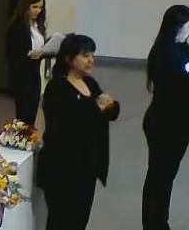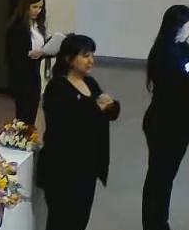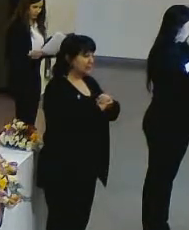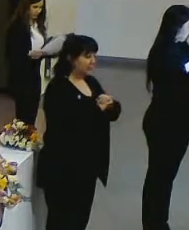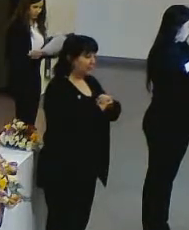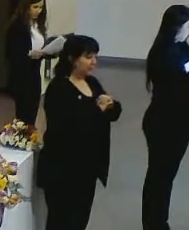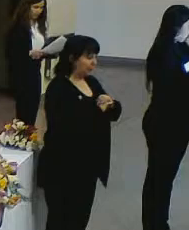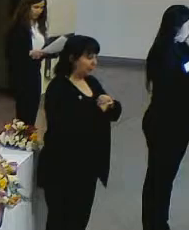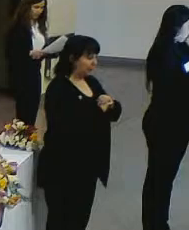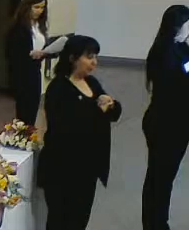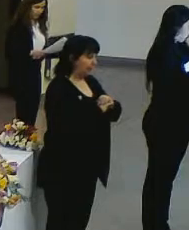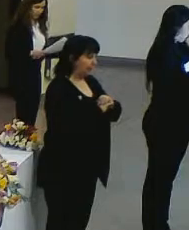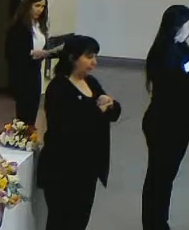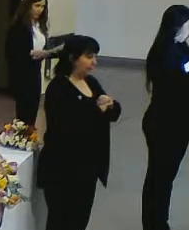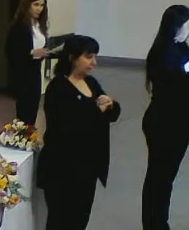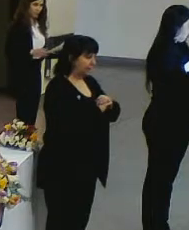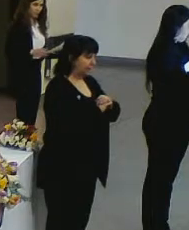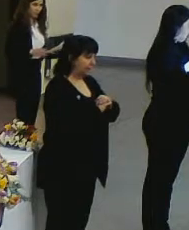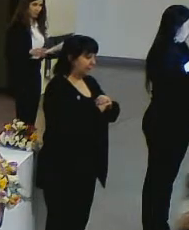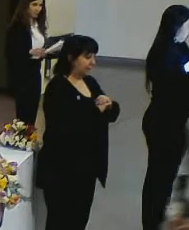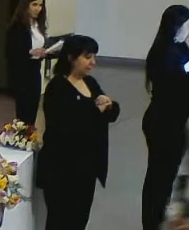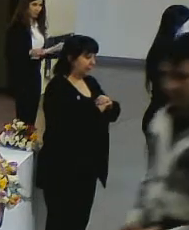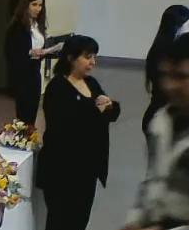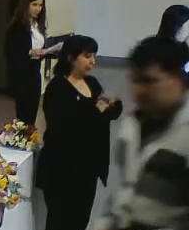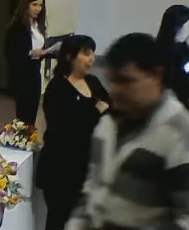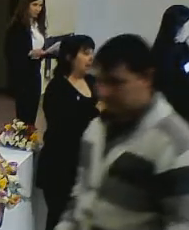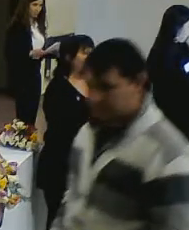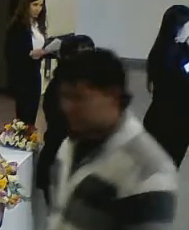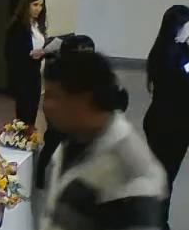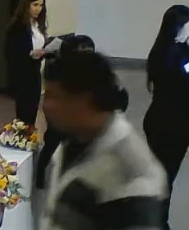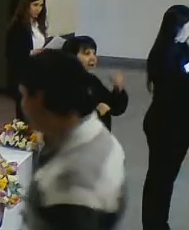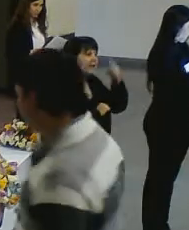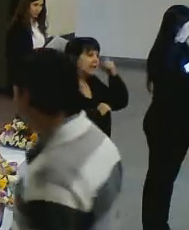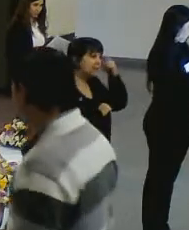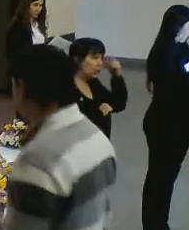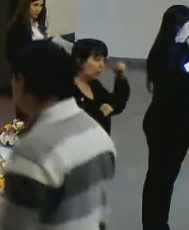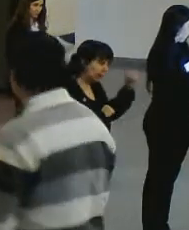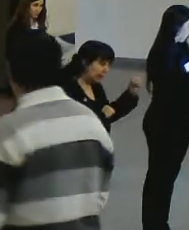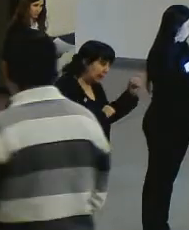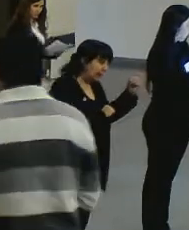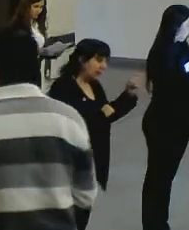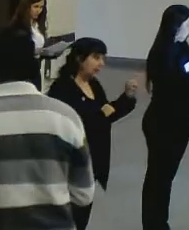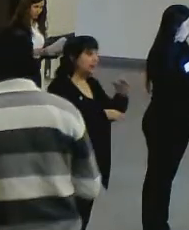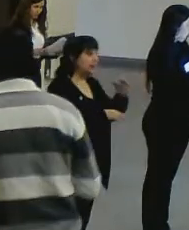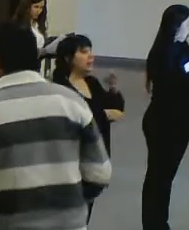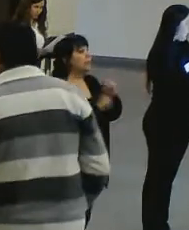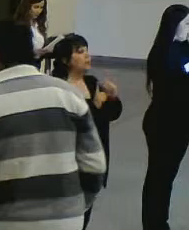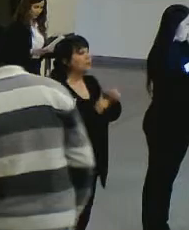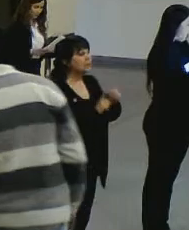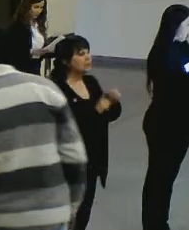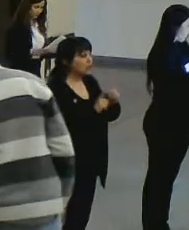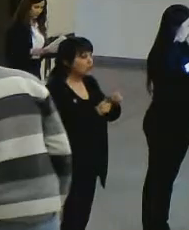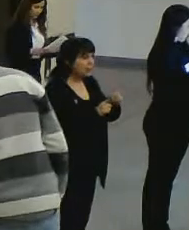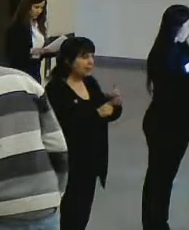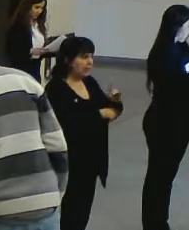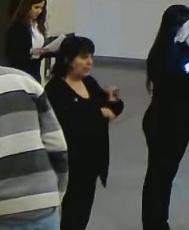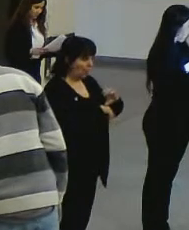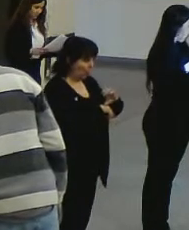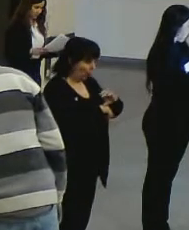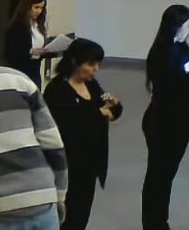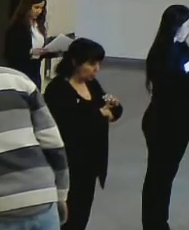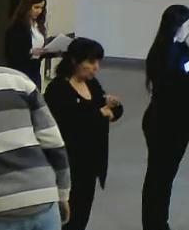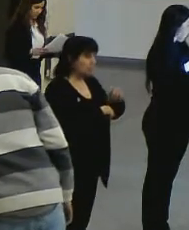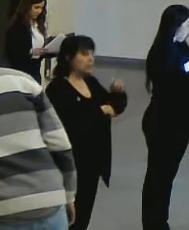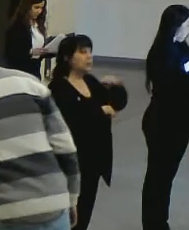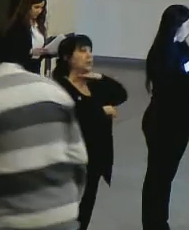infanto-juvenil. Docente, Facultad de Ciencias Médicas de la Universidad de Cuyo. JTP en la Cátedra de